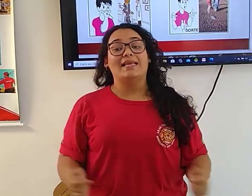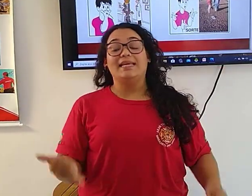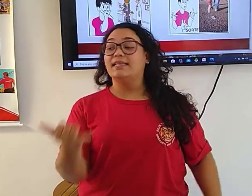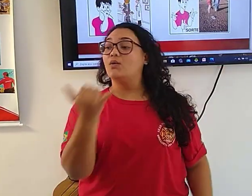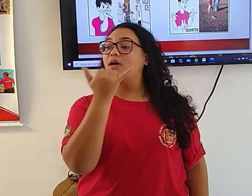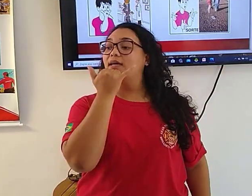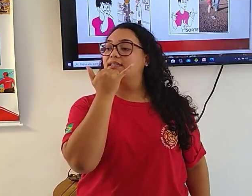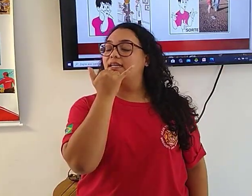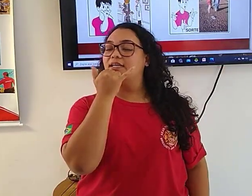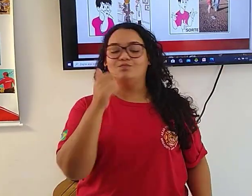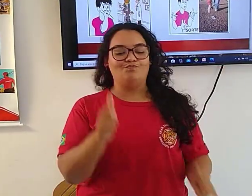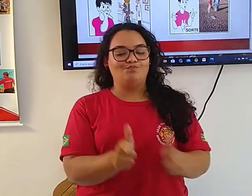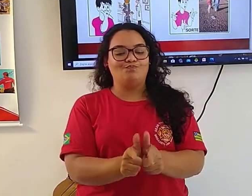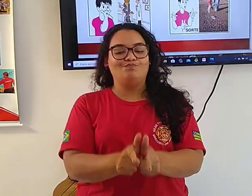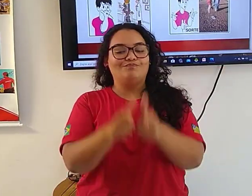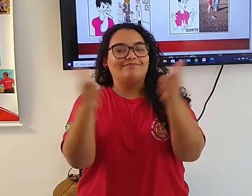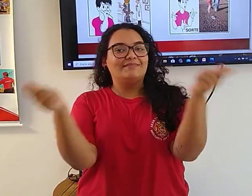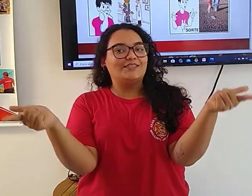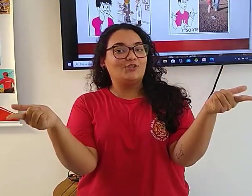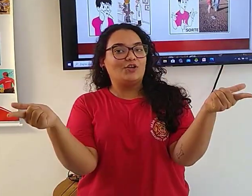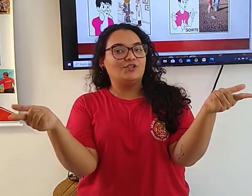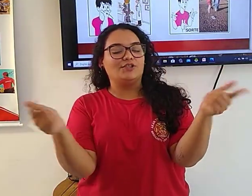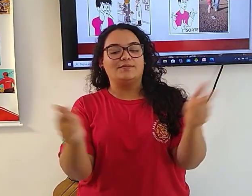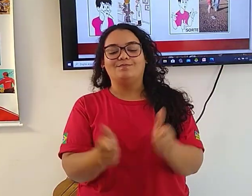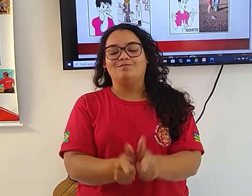Então, azar, sorte.